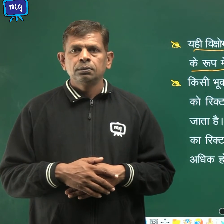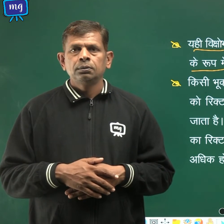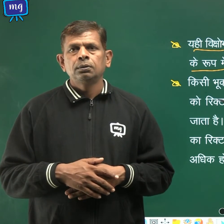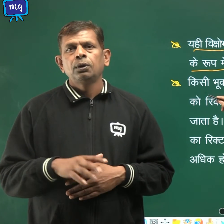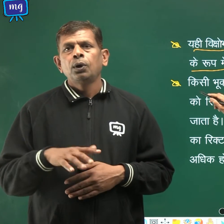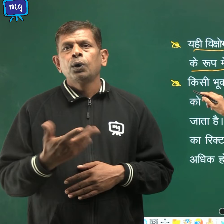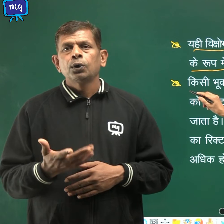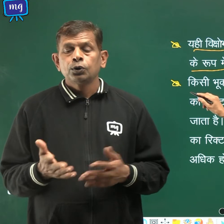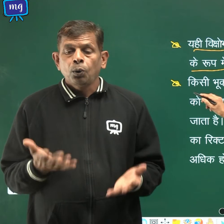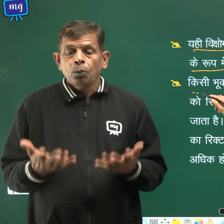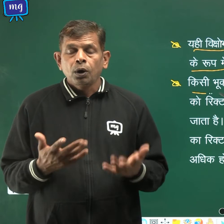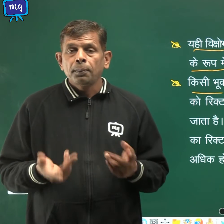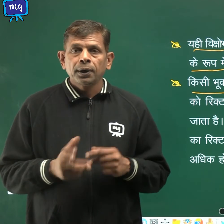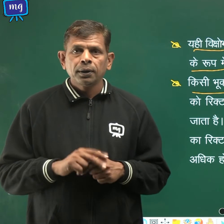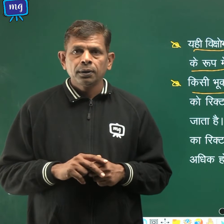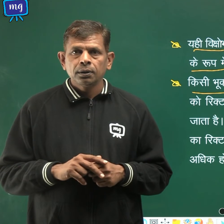किसी भूकंप की